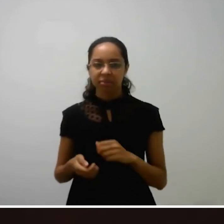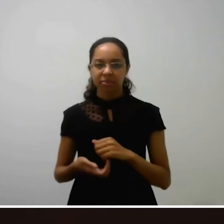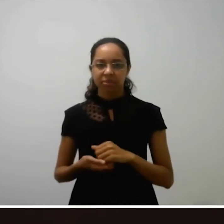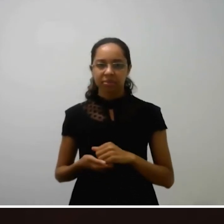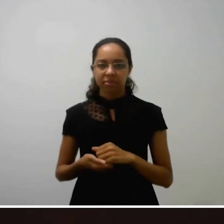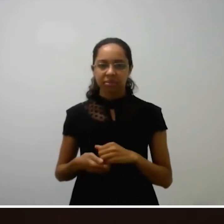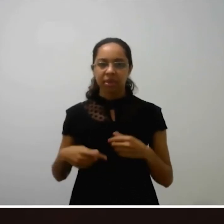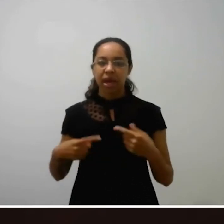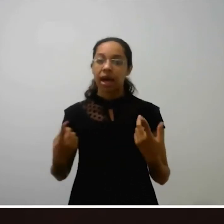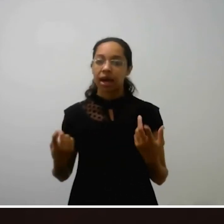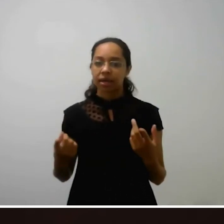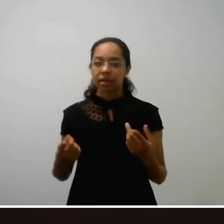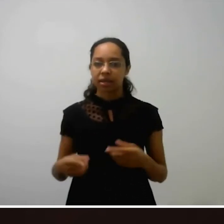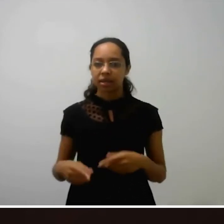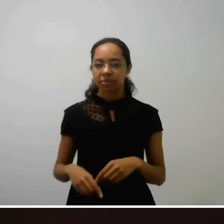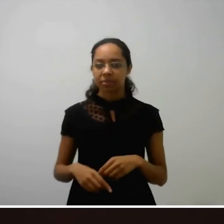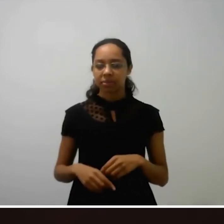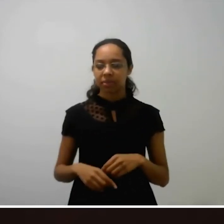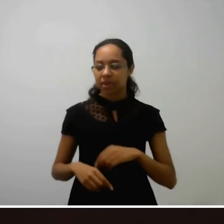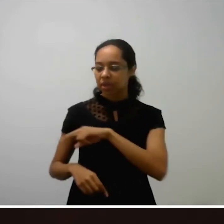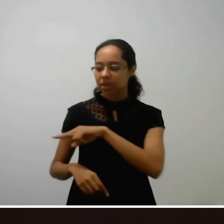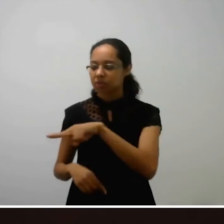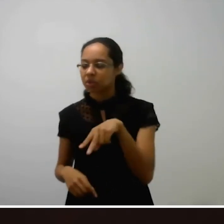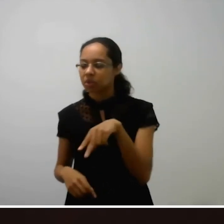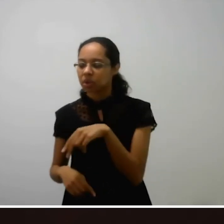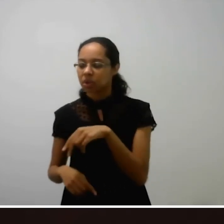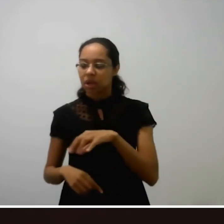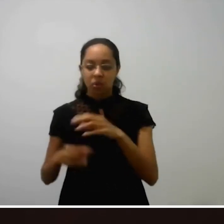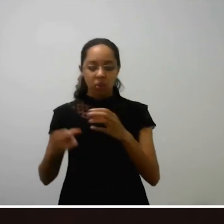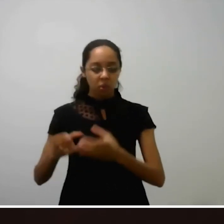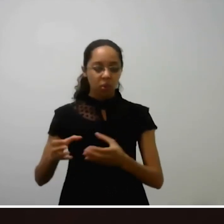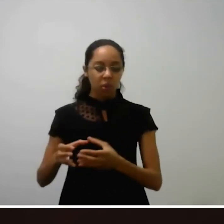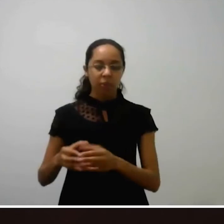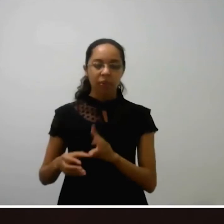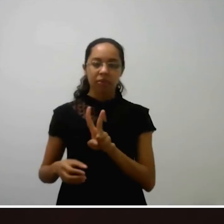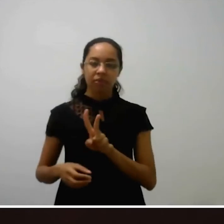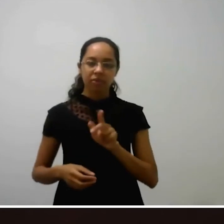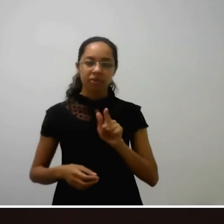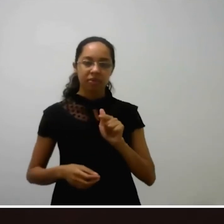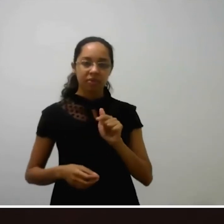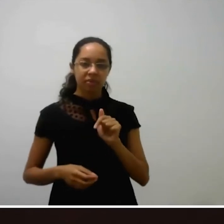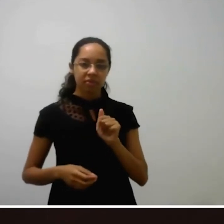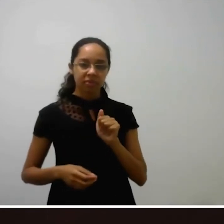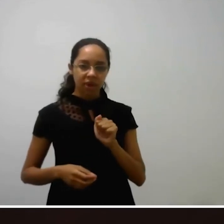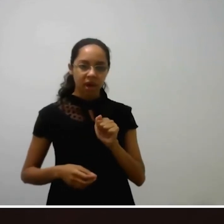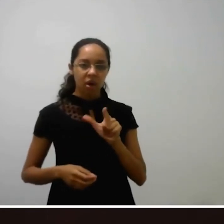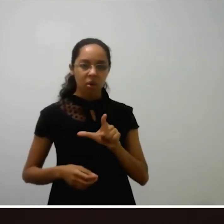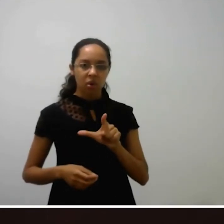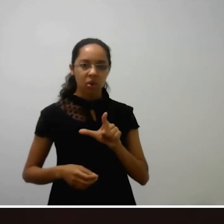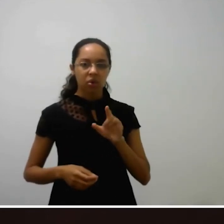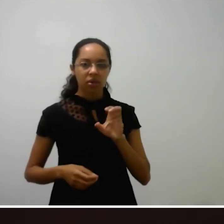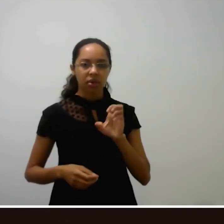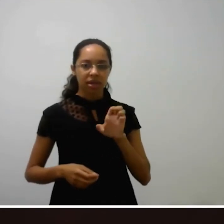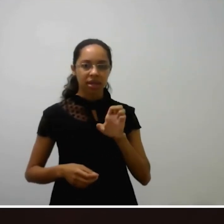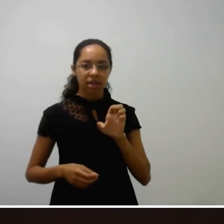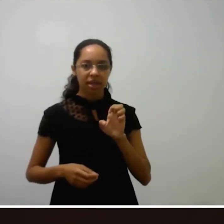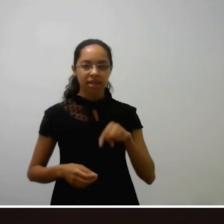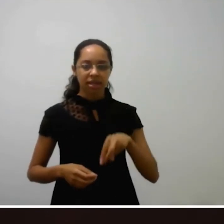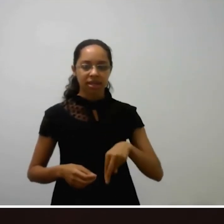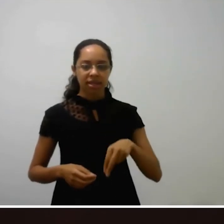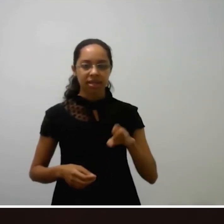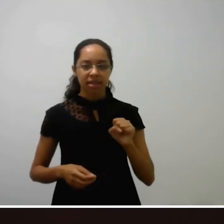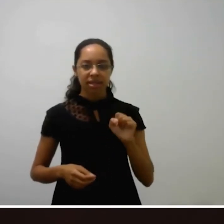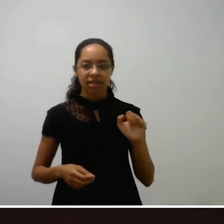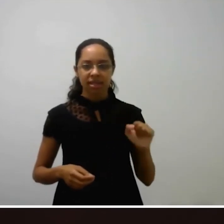começa. Os vales da região de Piemonte, Itália, e no sul da França, eram a sede